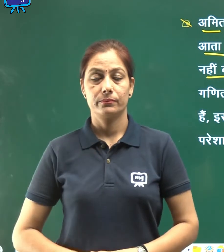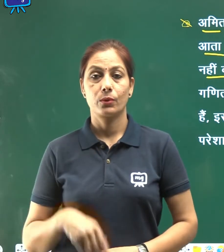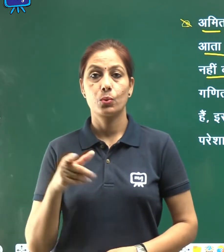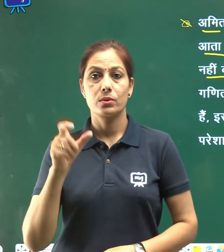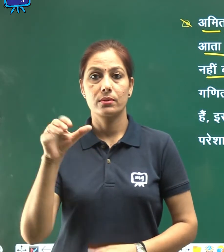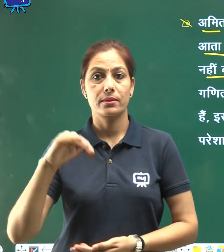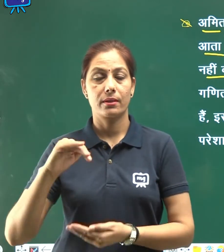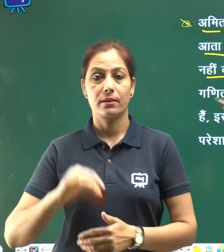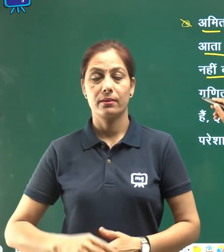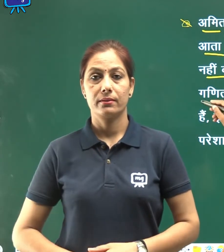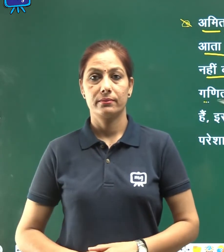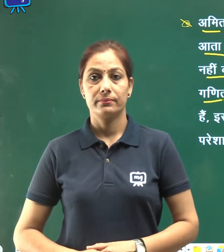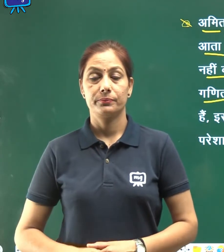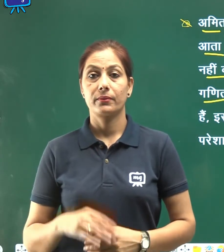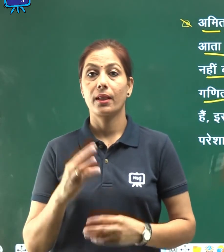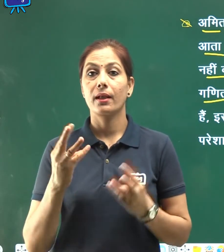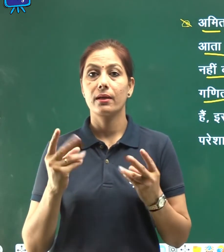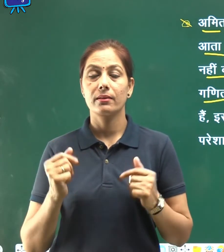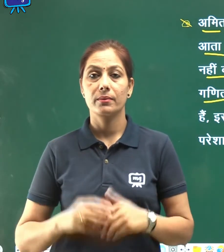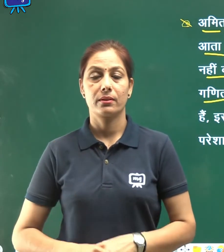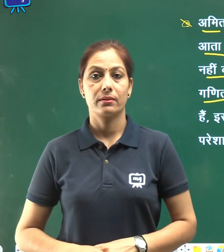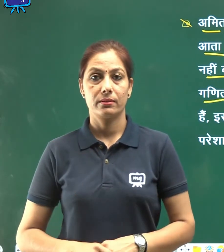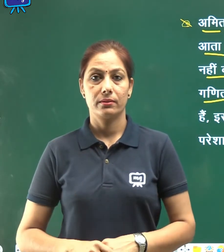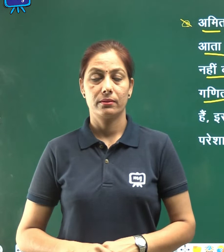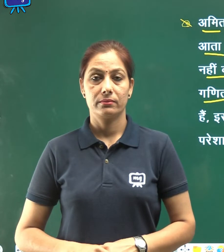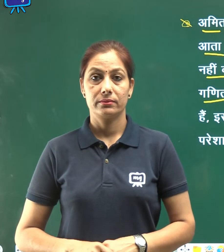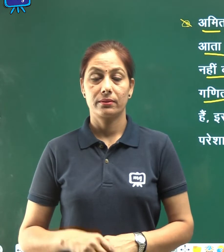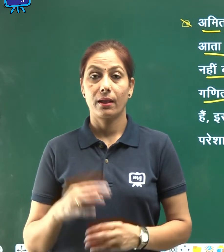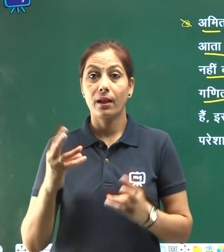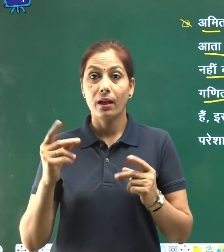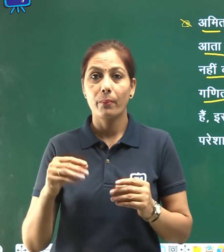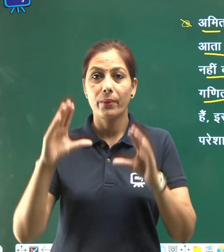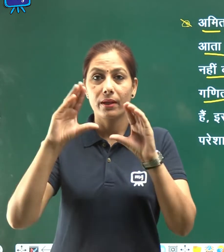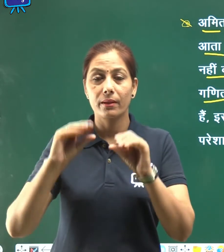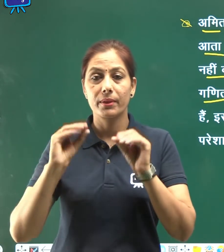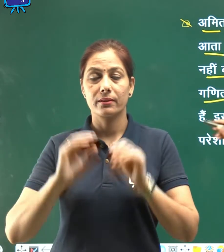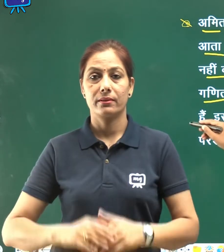उसके गणित में नंबर कम आते हैं।